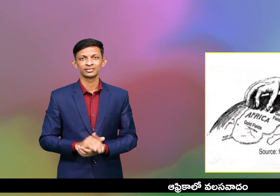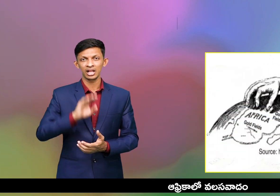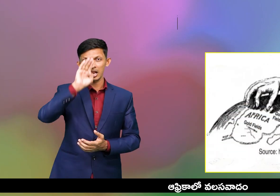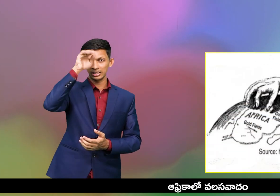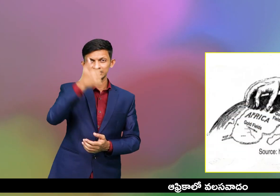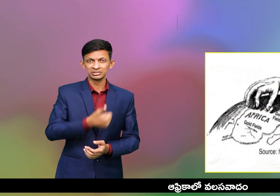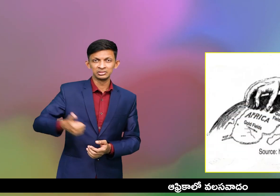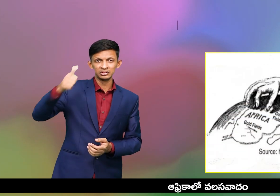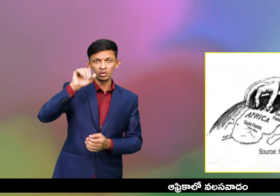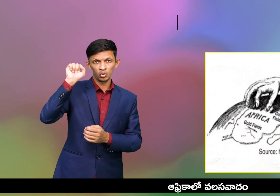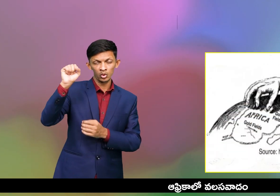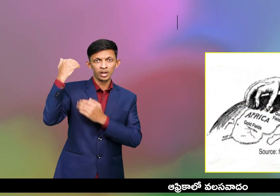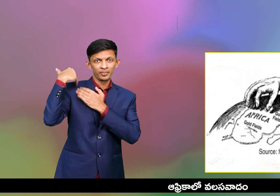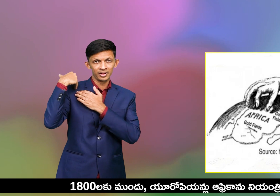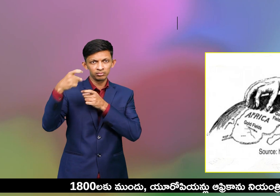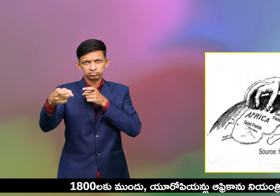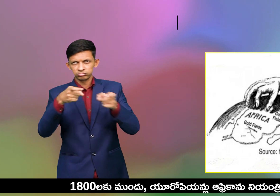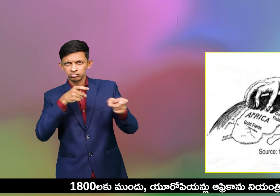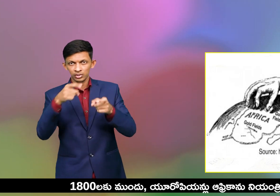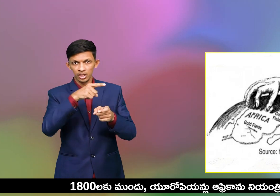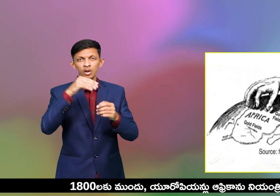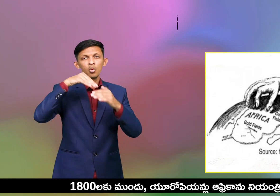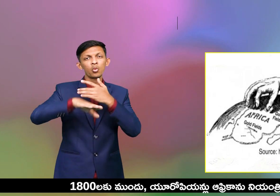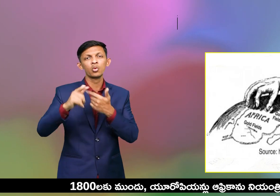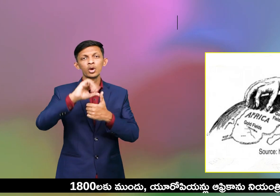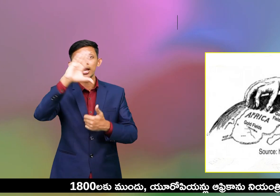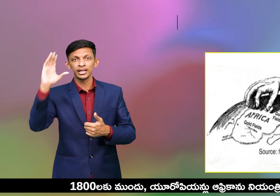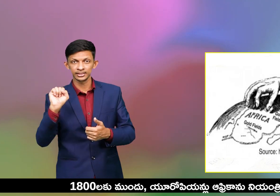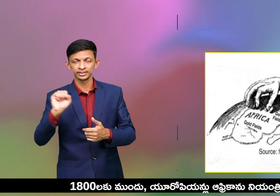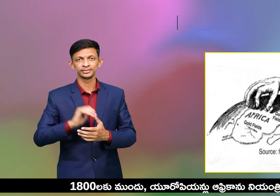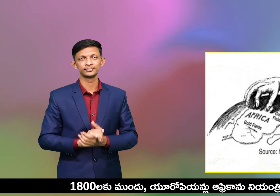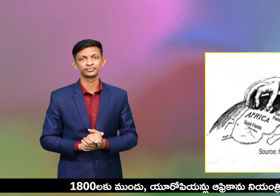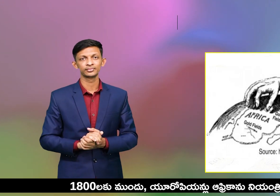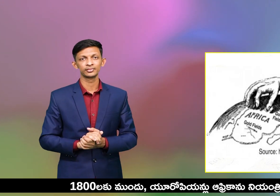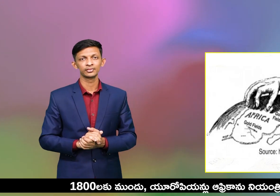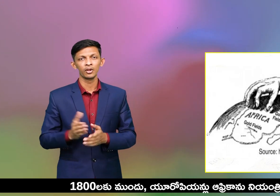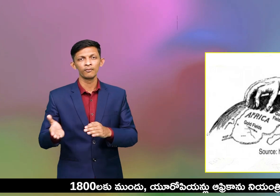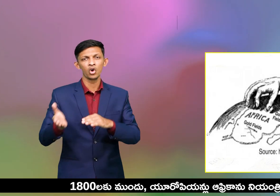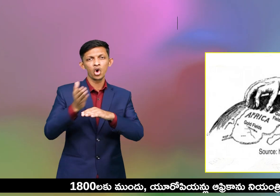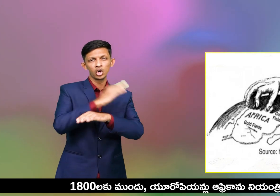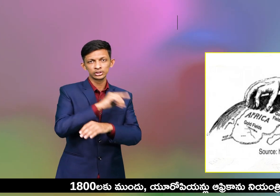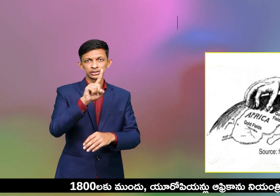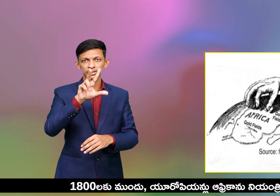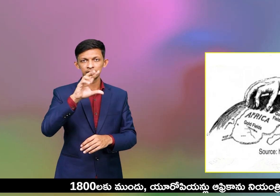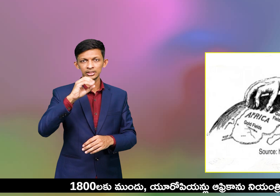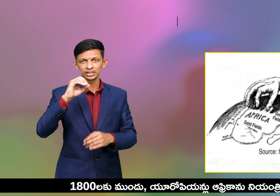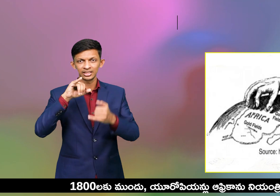ఆఫ్రికాలో వలసవాదం. 1800లకు ముందు యూరోపియన్లను ఆఫ్రికాను నియంత్రించాలనుకోలేదు.